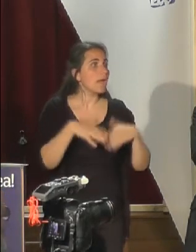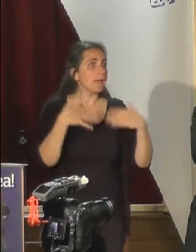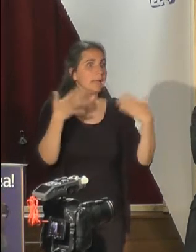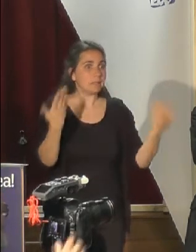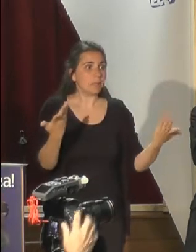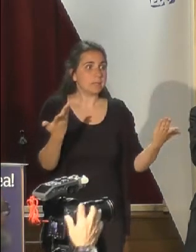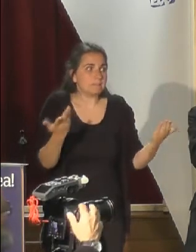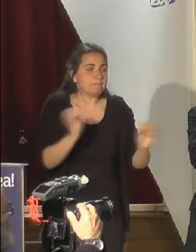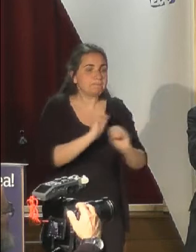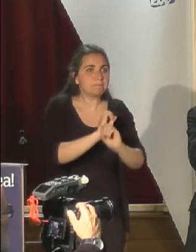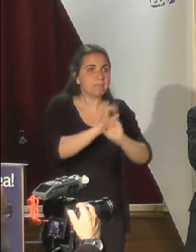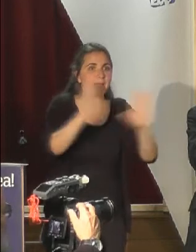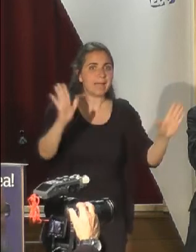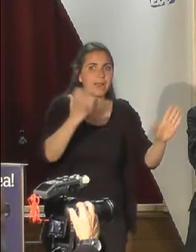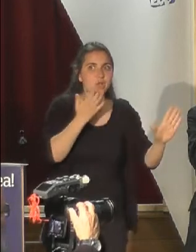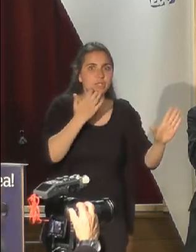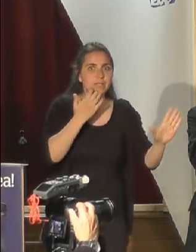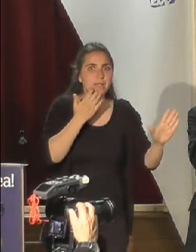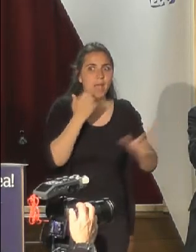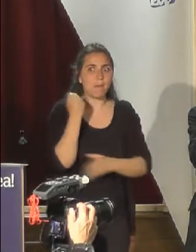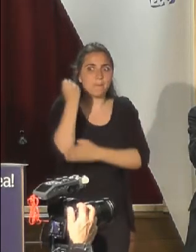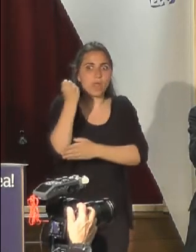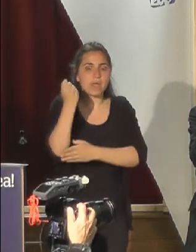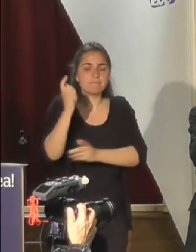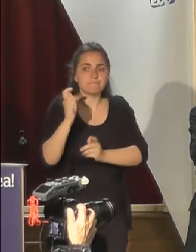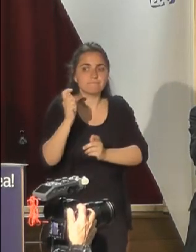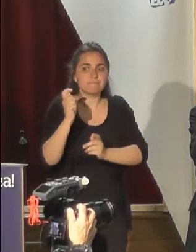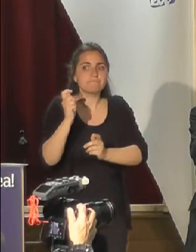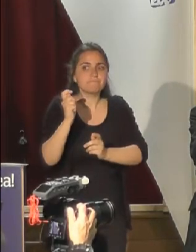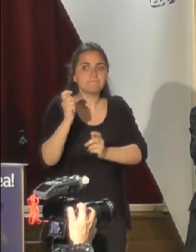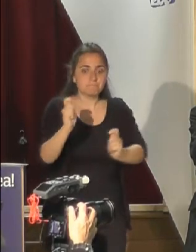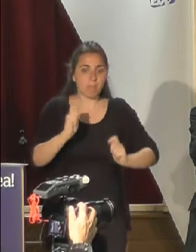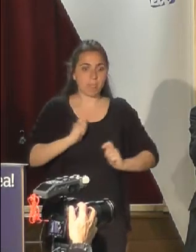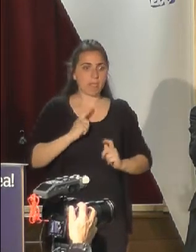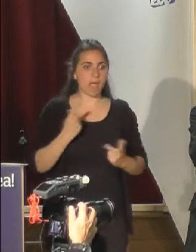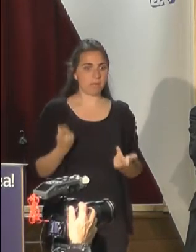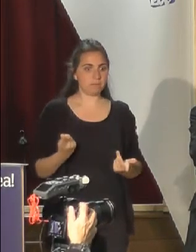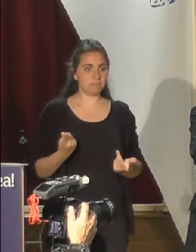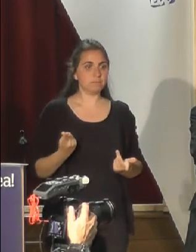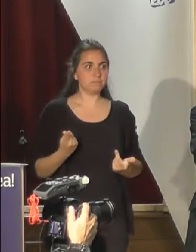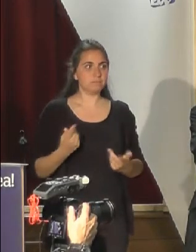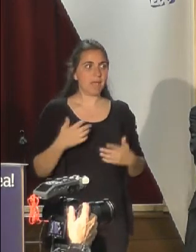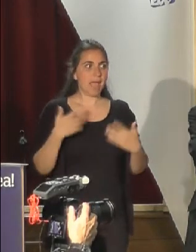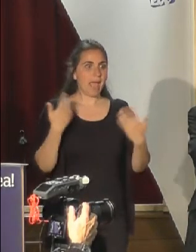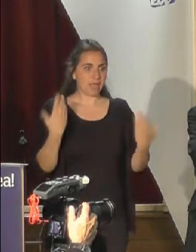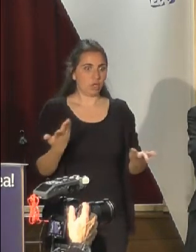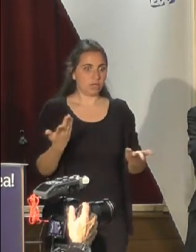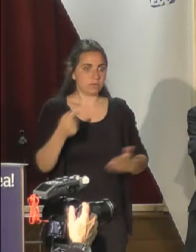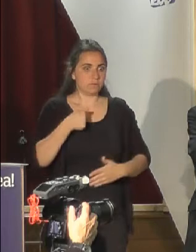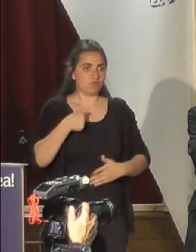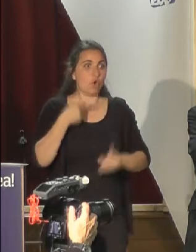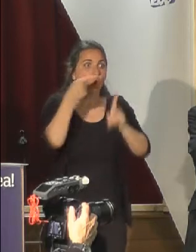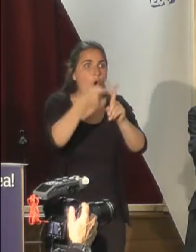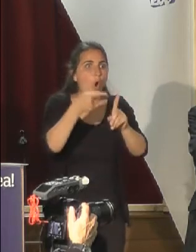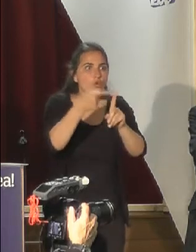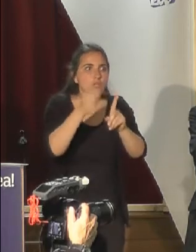recibe ese poder, ese mandato, ten que facer estrictamente aquilo para o que o poder lle foi